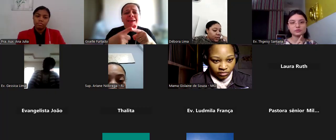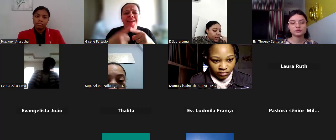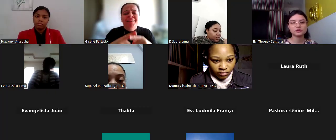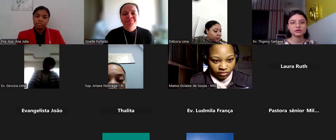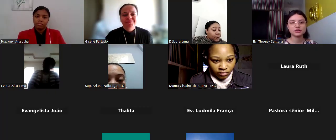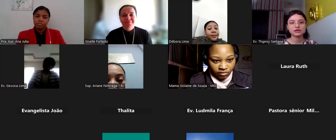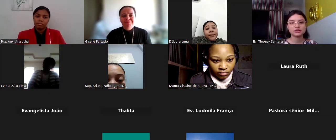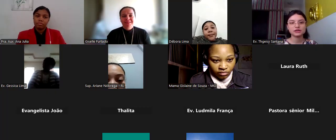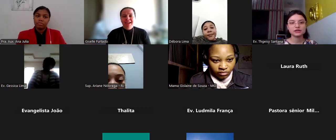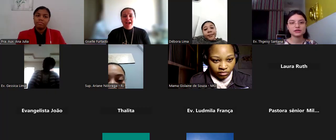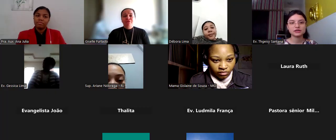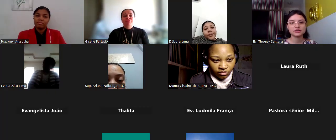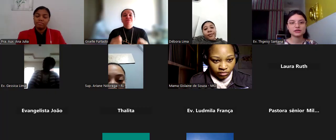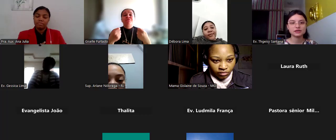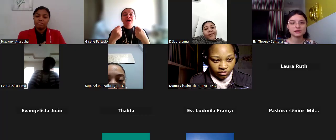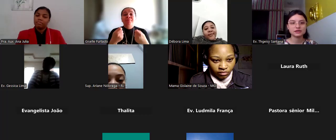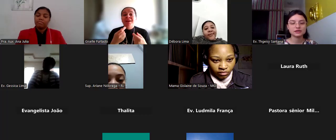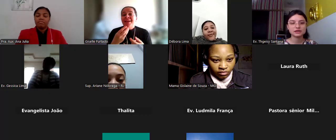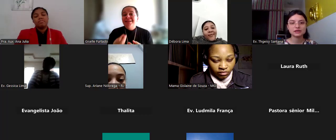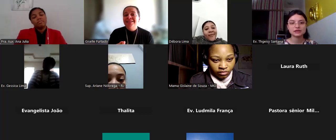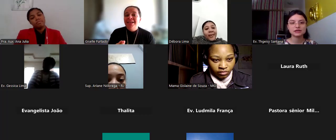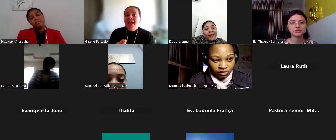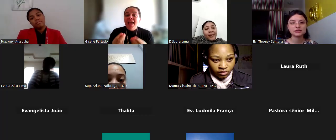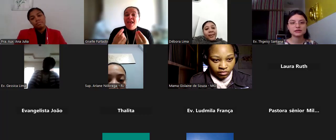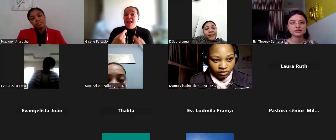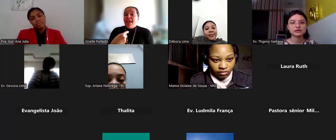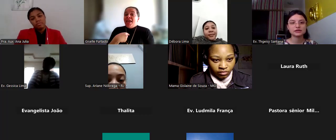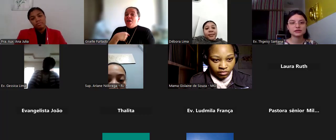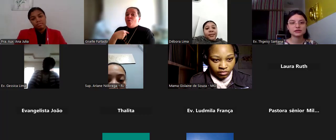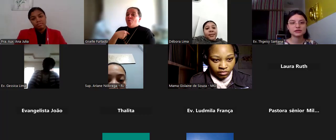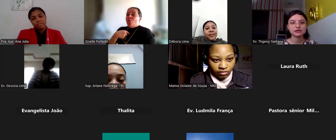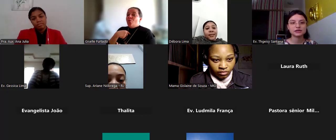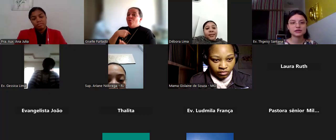quê? Aí você fala para ele assim: eu